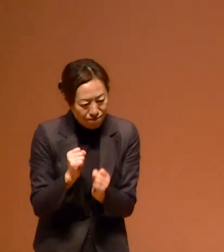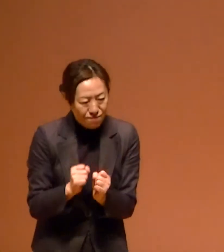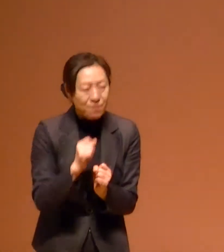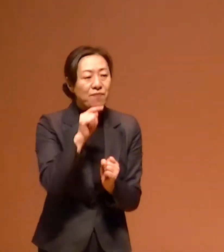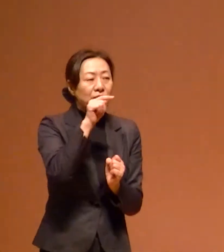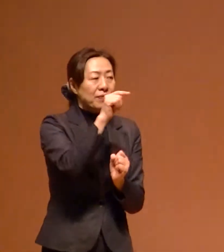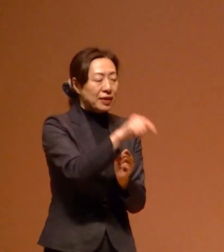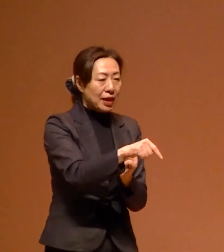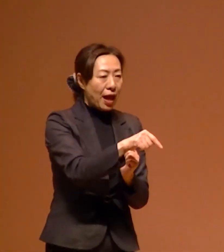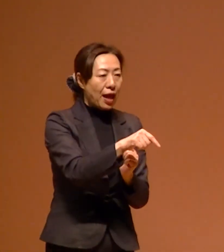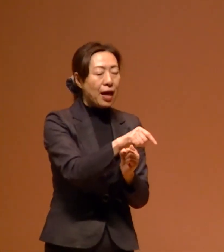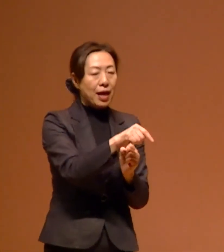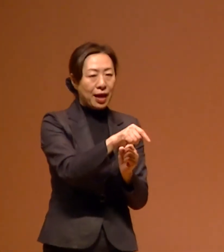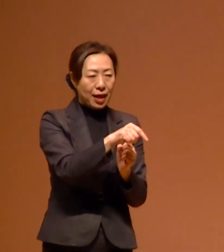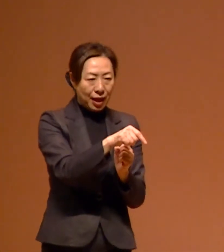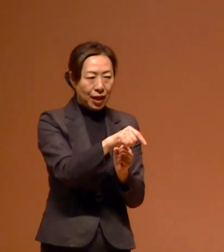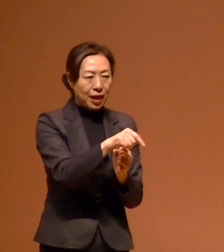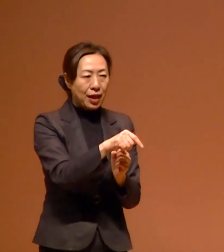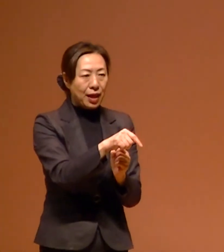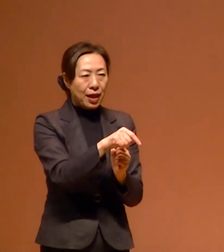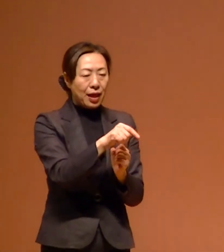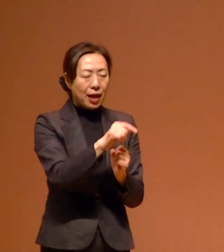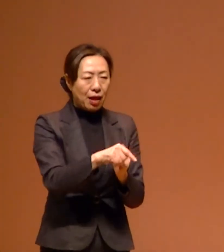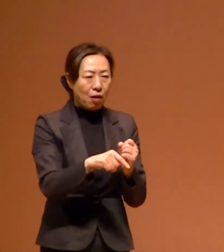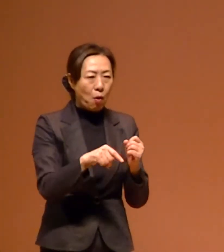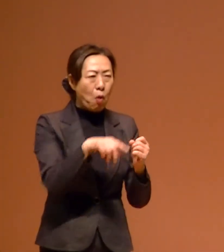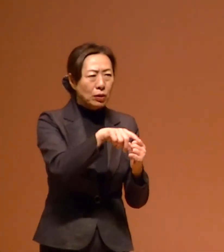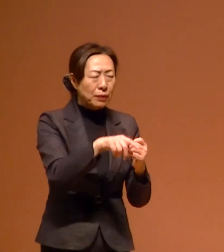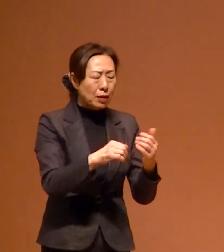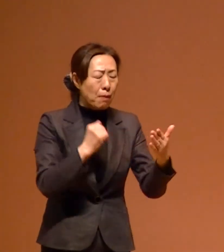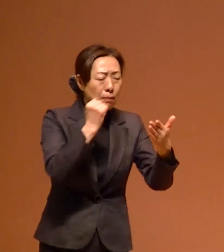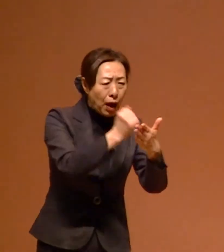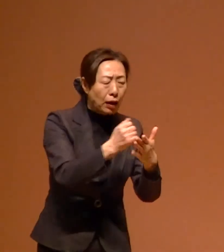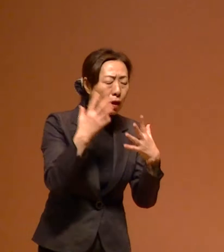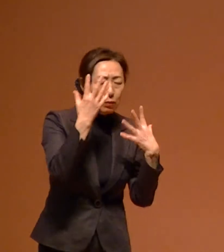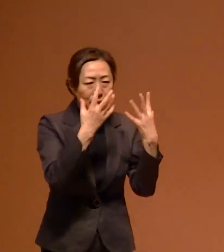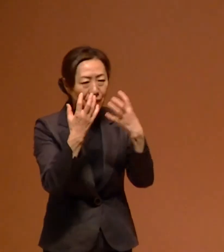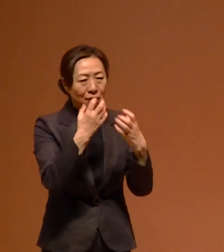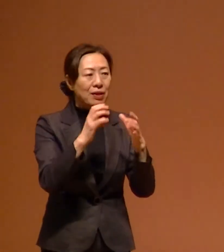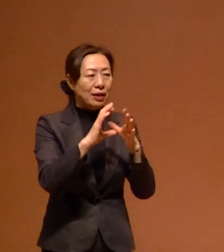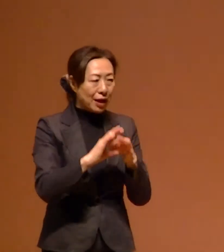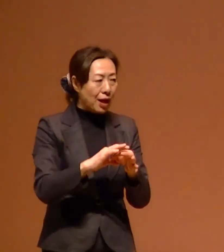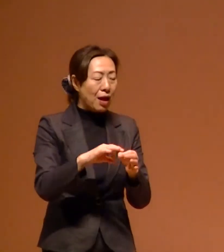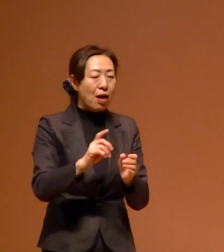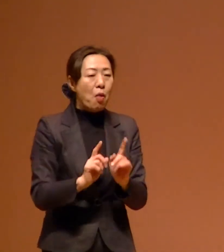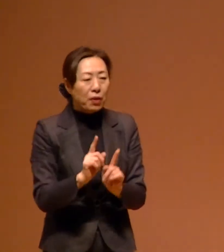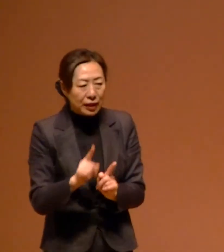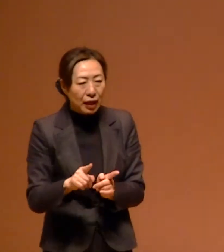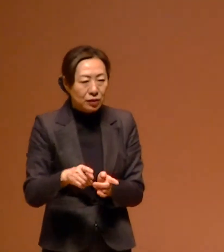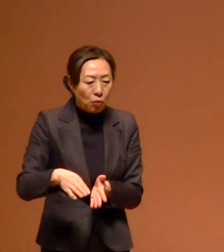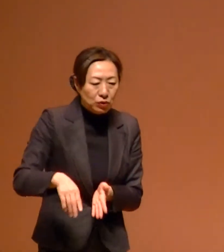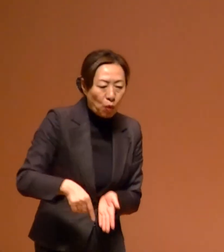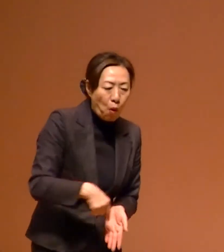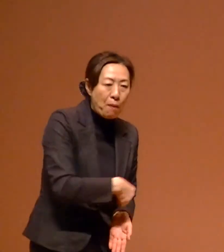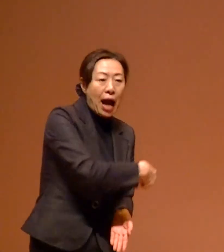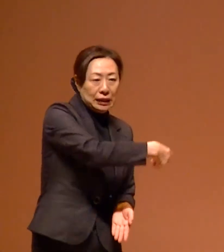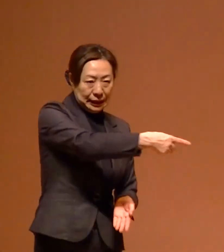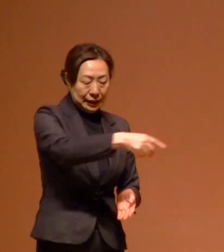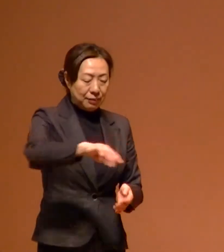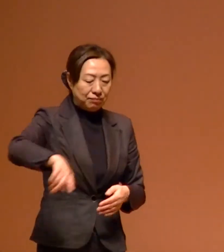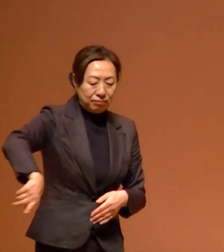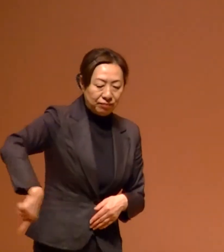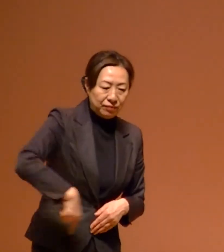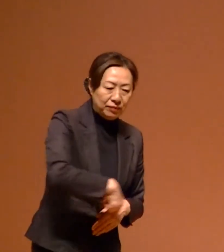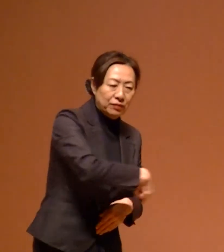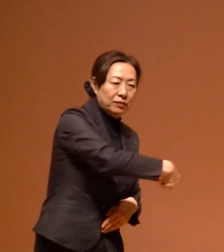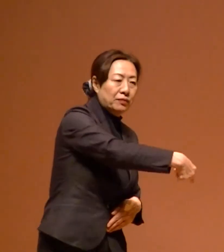奥まで入ってしまうと道に迷ってしまうから、なるだけ縁を回って遠回りとったんですけども、ま